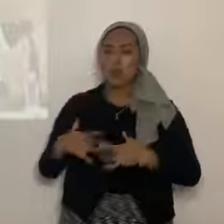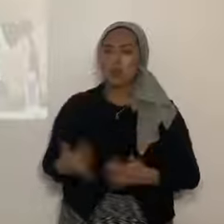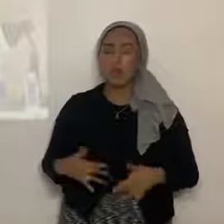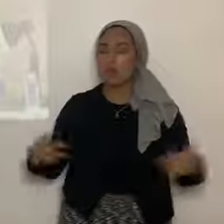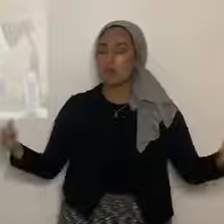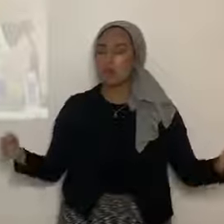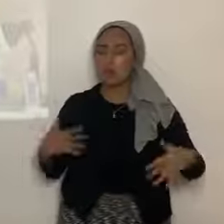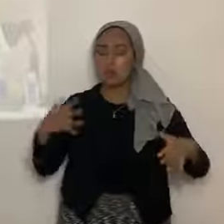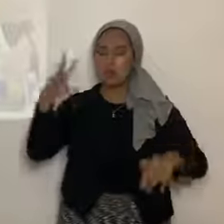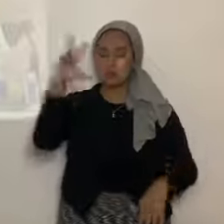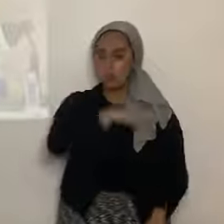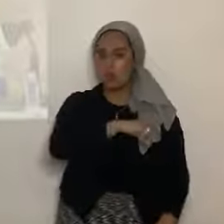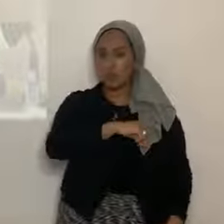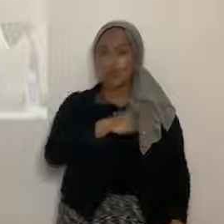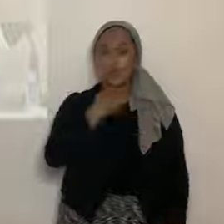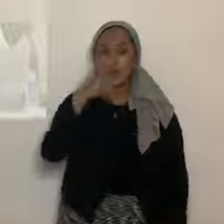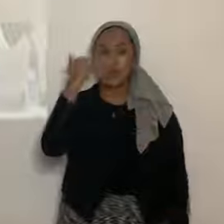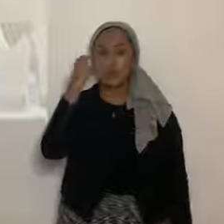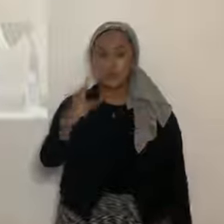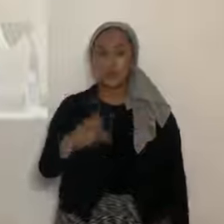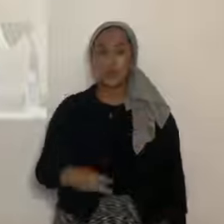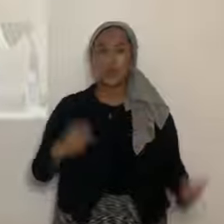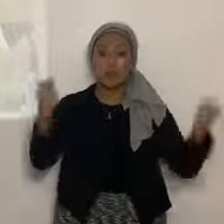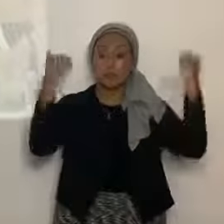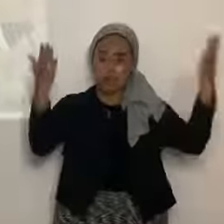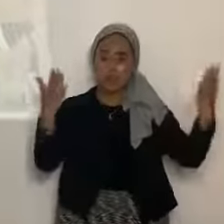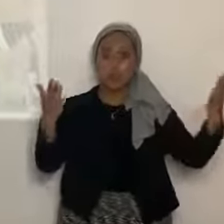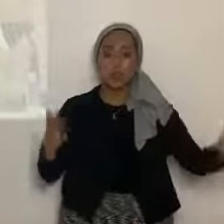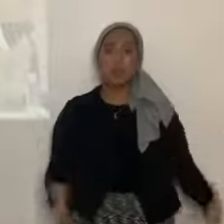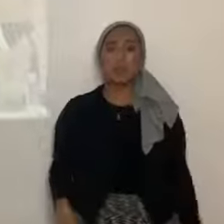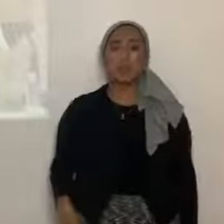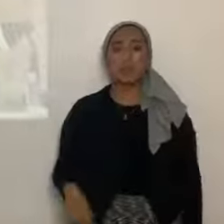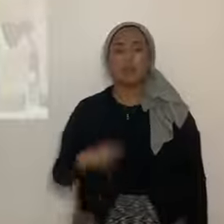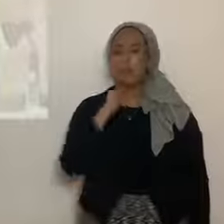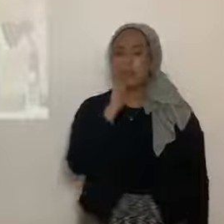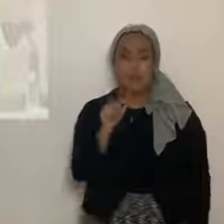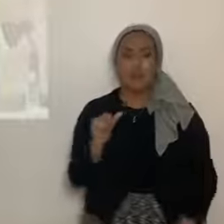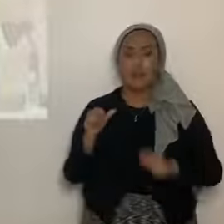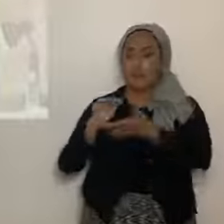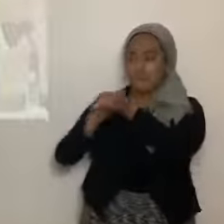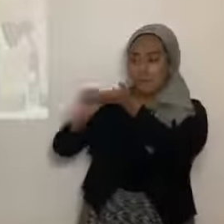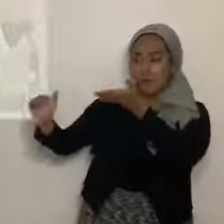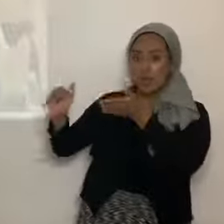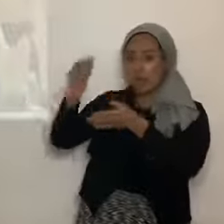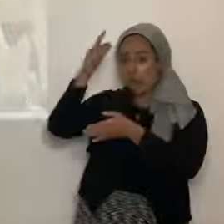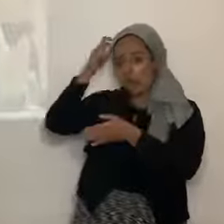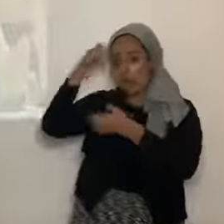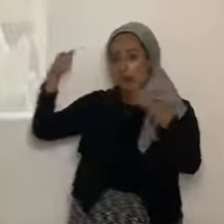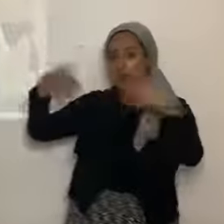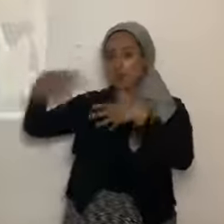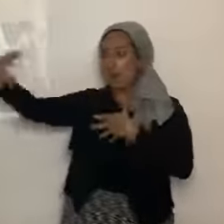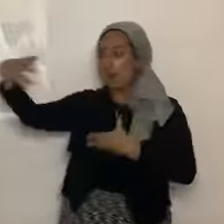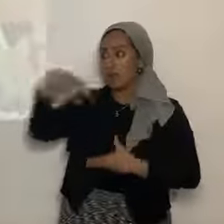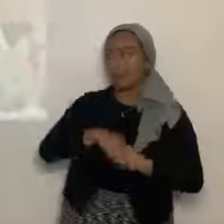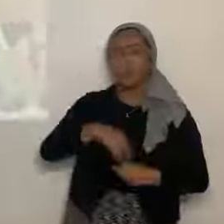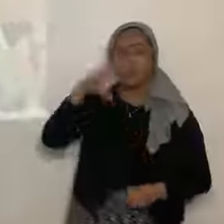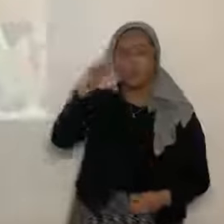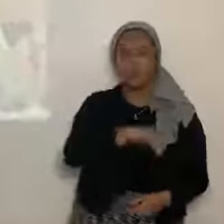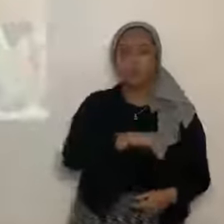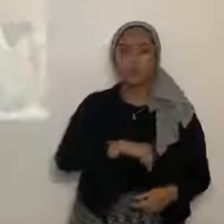tenga miedo. Aleluya, entonces no des chance, oportunidad que un espíritu inmundo entre con el temor, pero